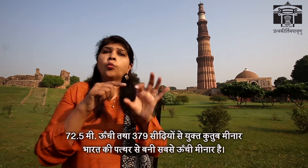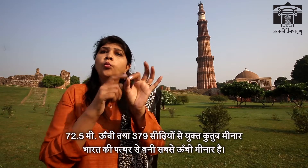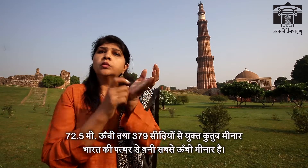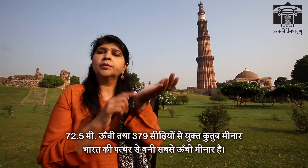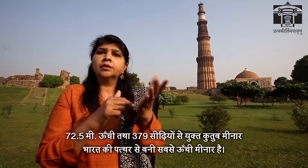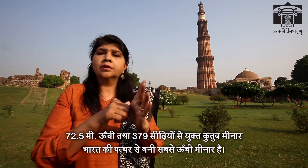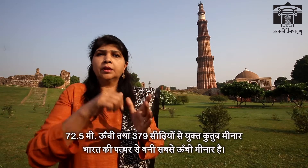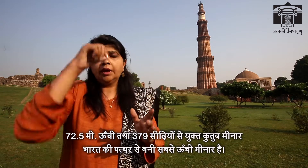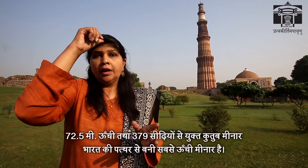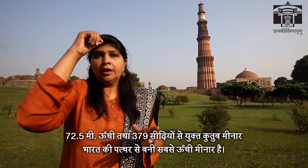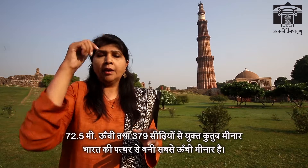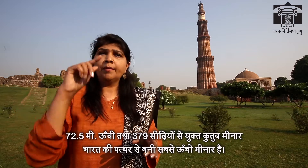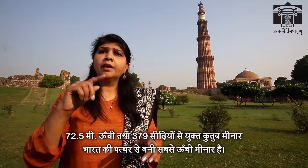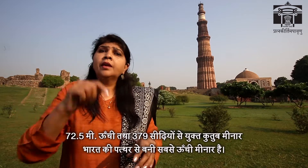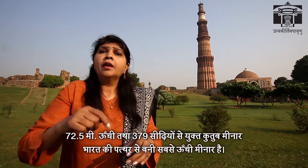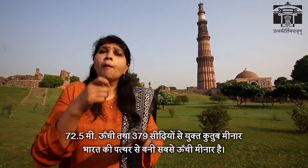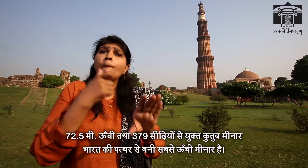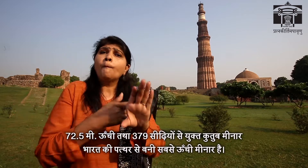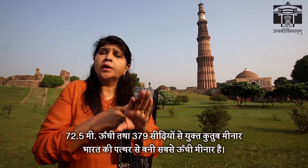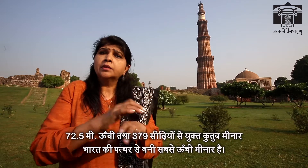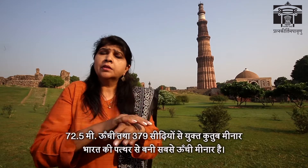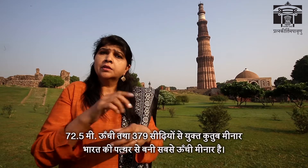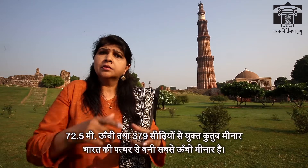भारत में पत्थर से बनी सबसे ऊंची मीनार है।